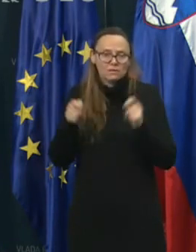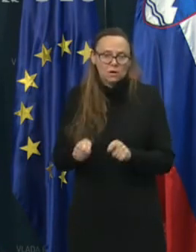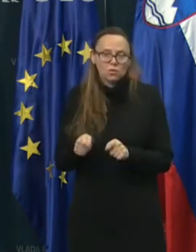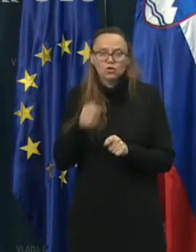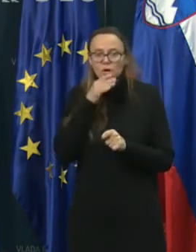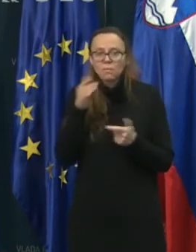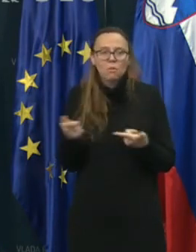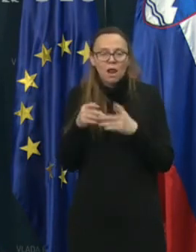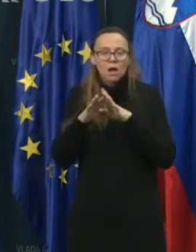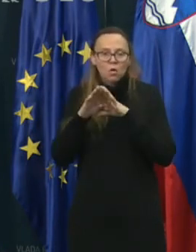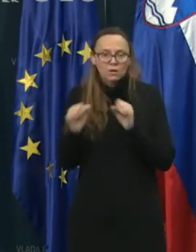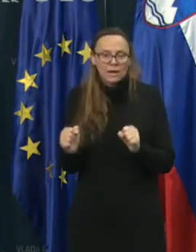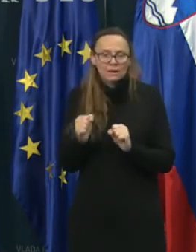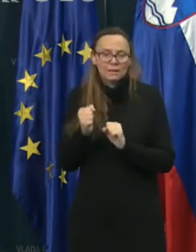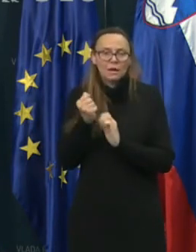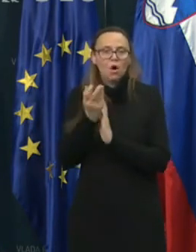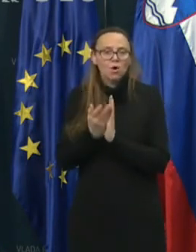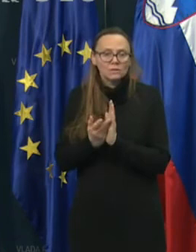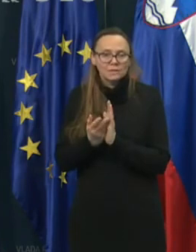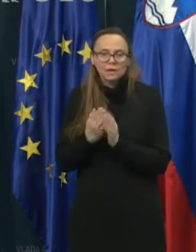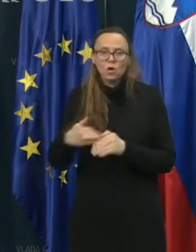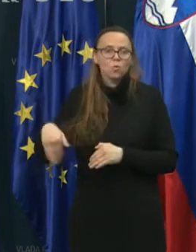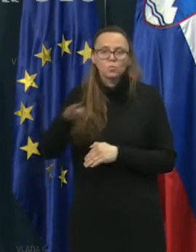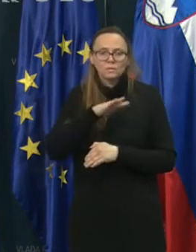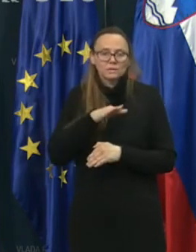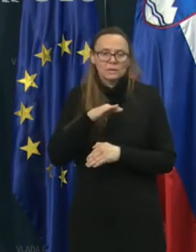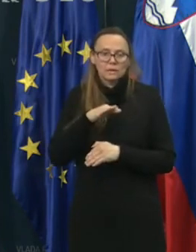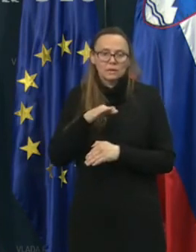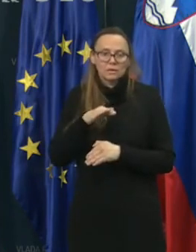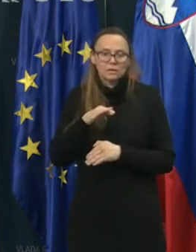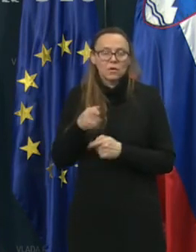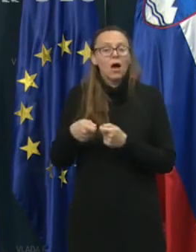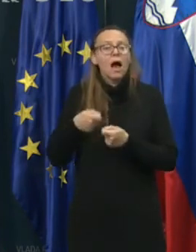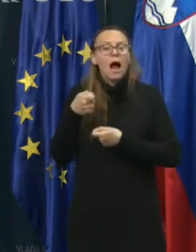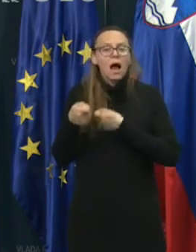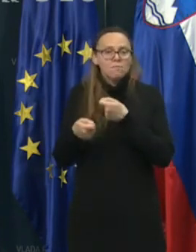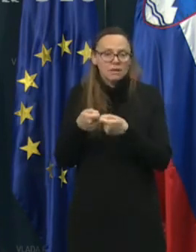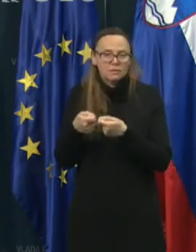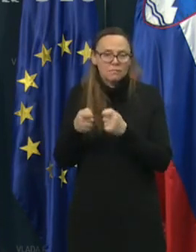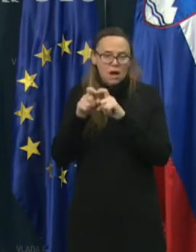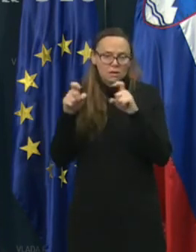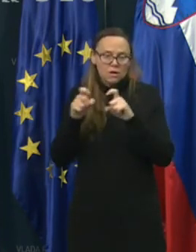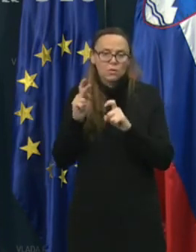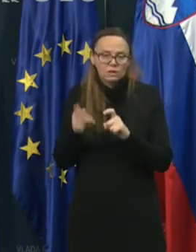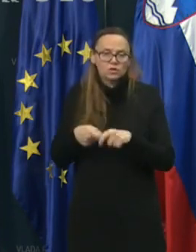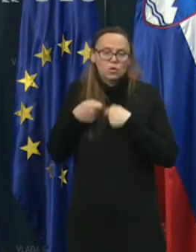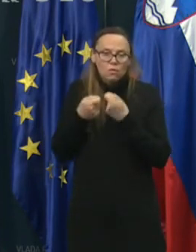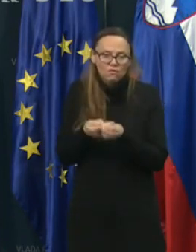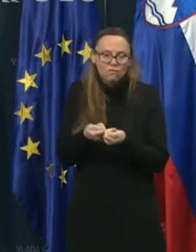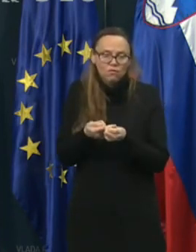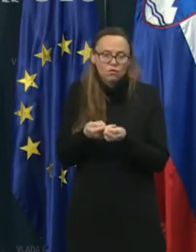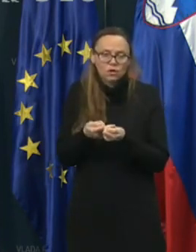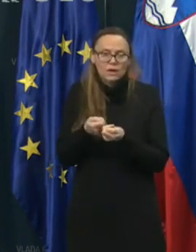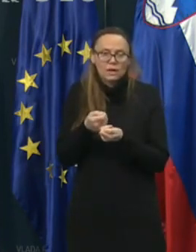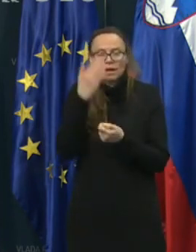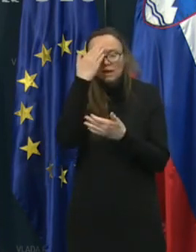bomo lahko naredili oceno vseh amandmajev, ki so vloženi. Ampak verjamem, da